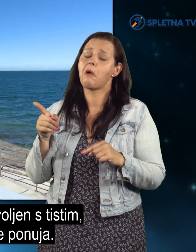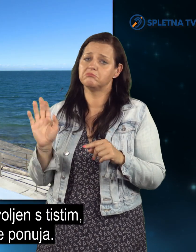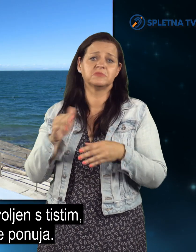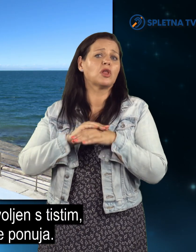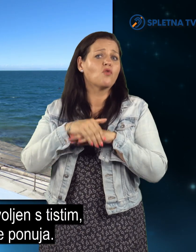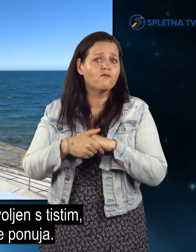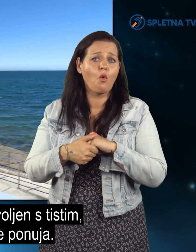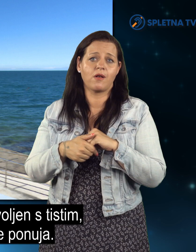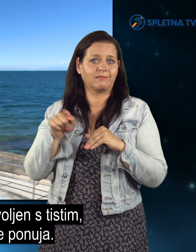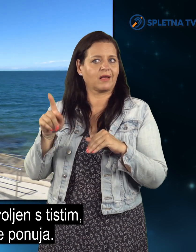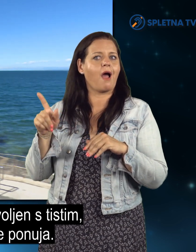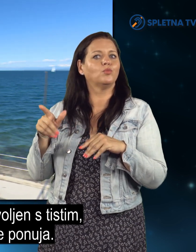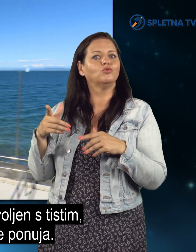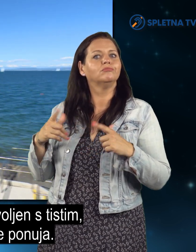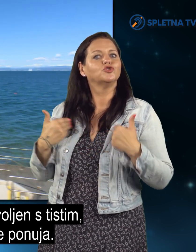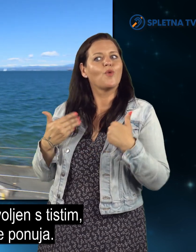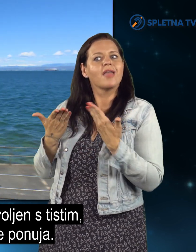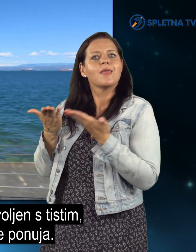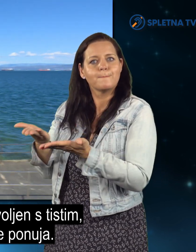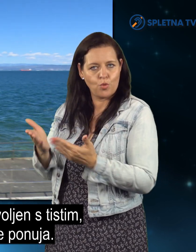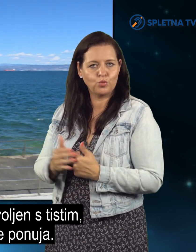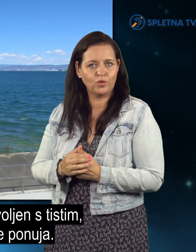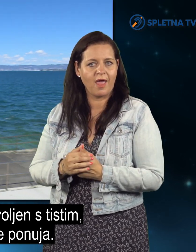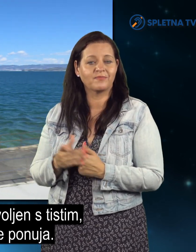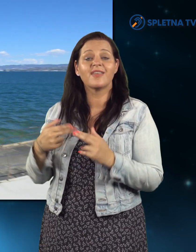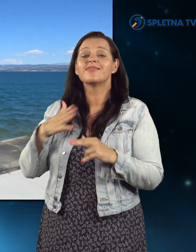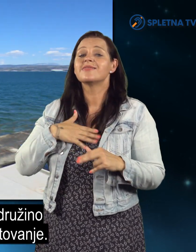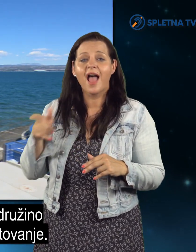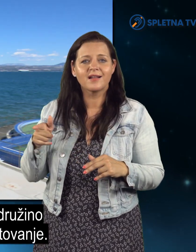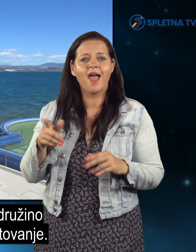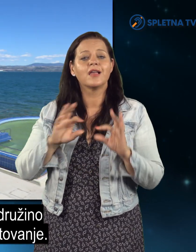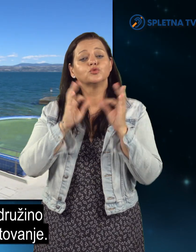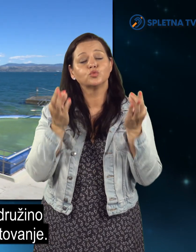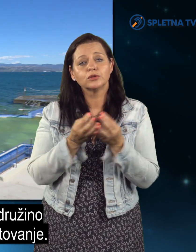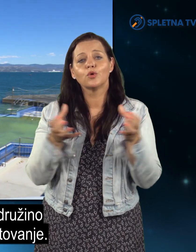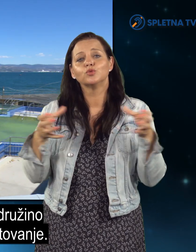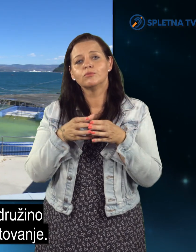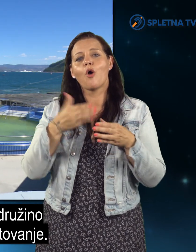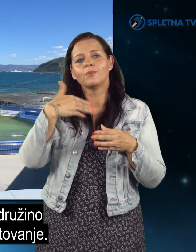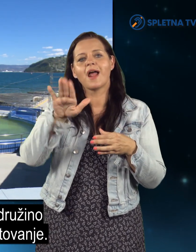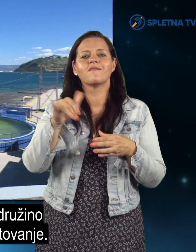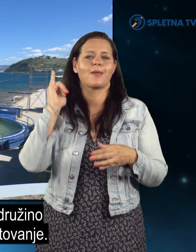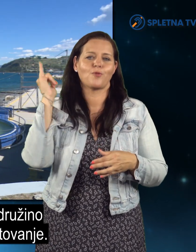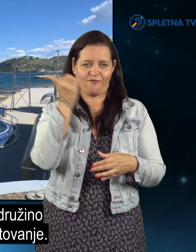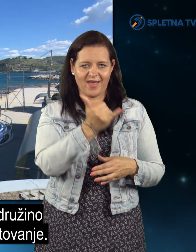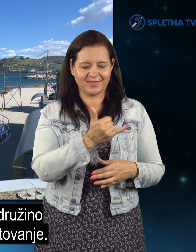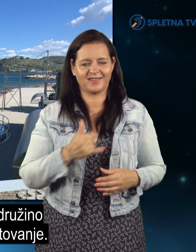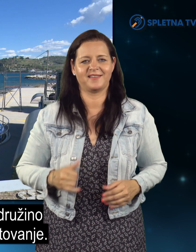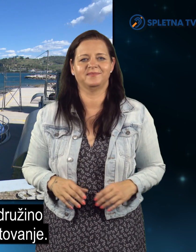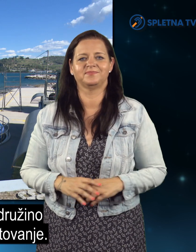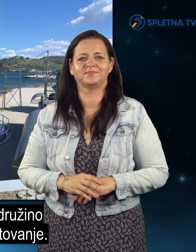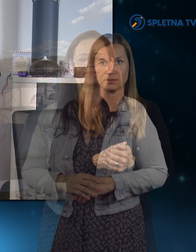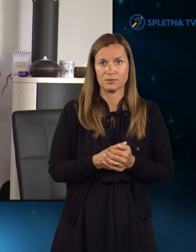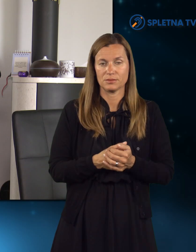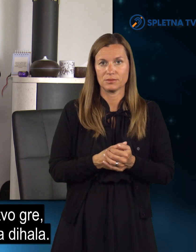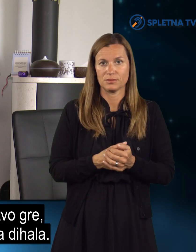Kljub temu je zadovoljen s tistim, kar mu življenje ponuja. Najraje se z družino odpravi na